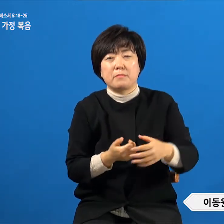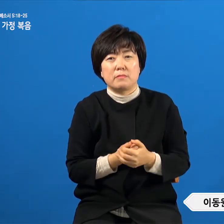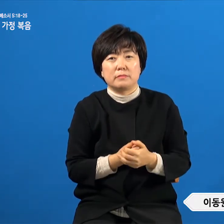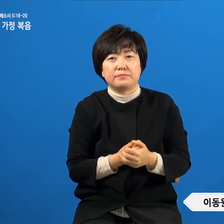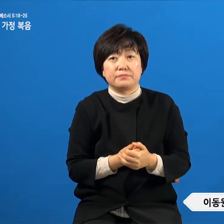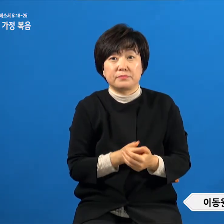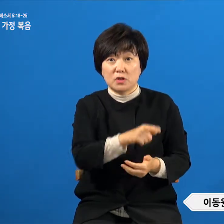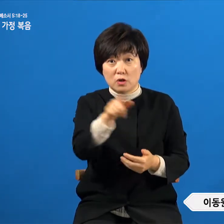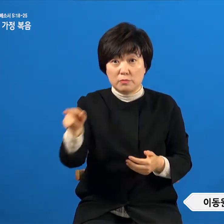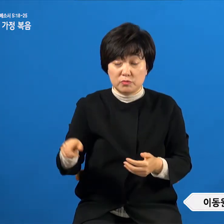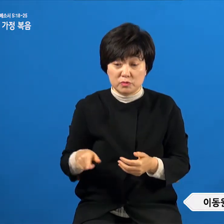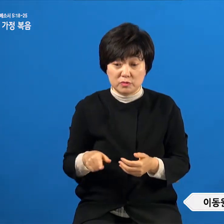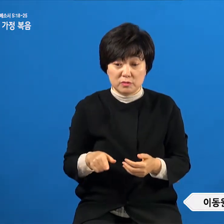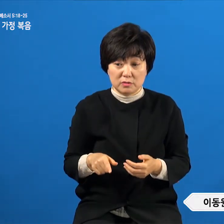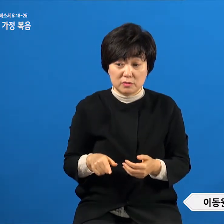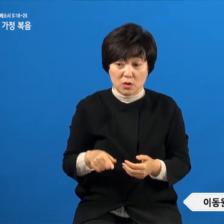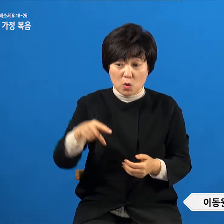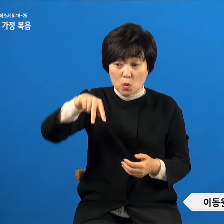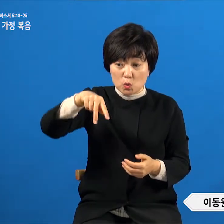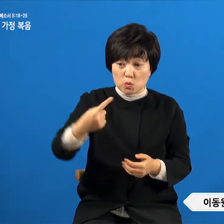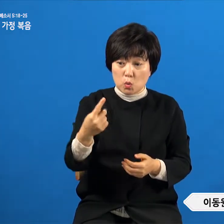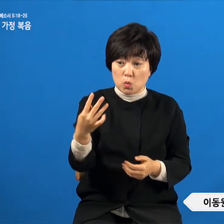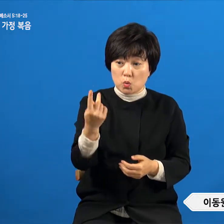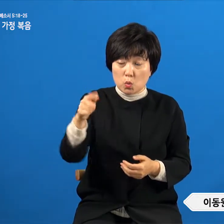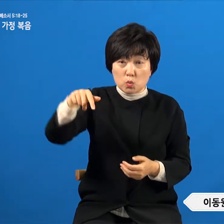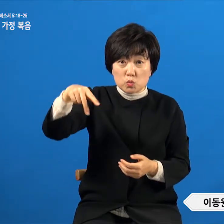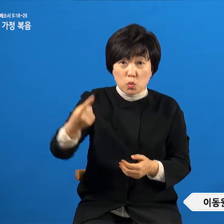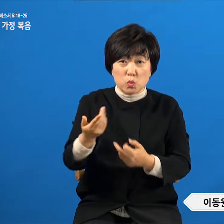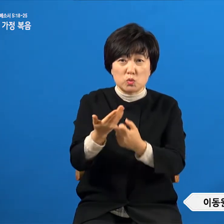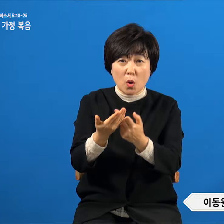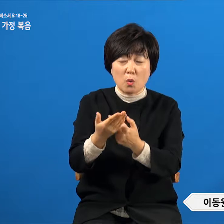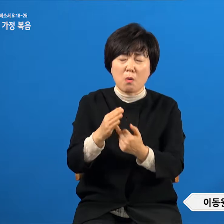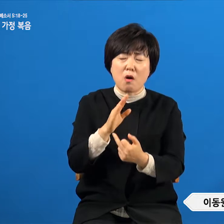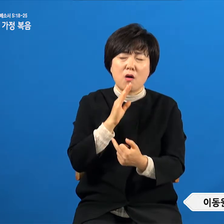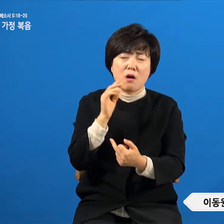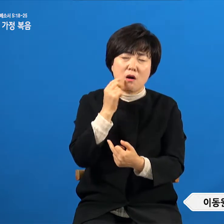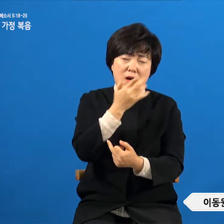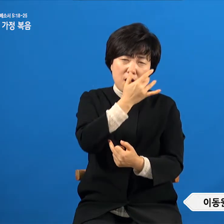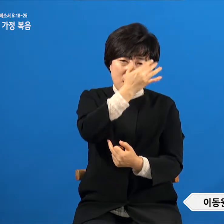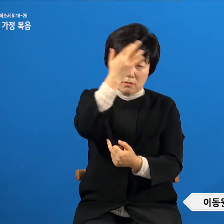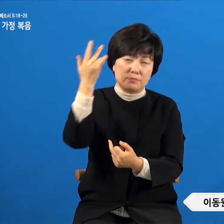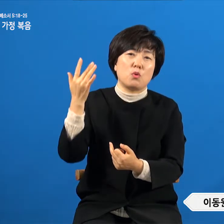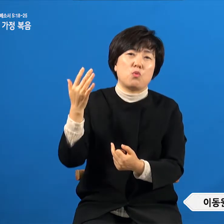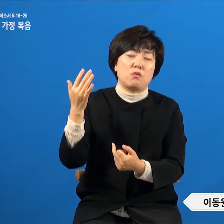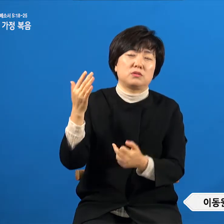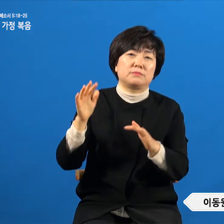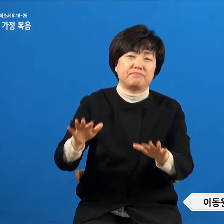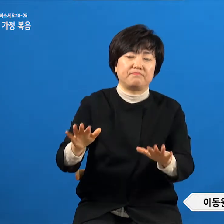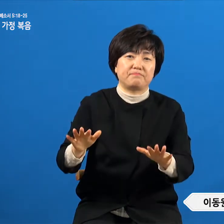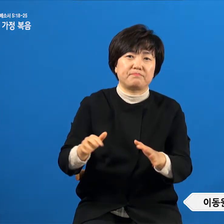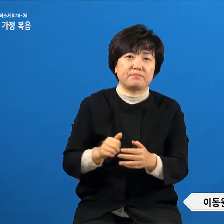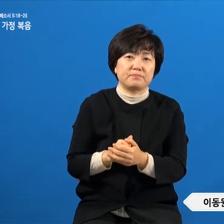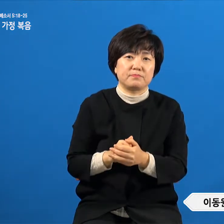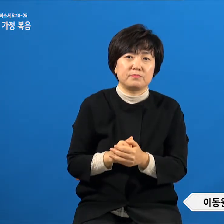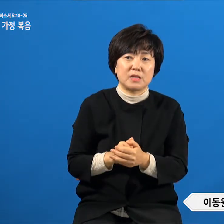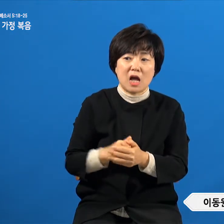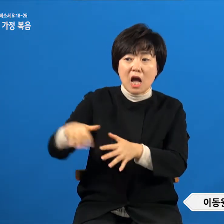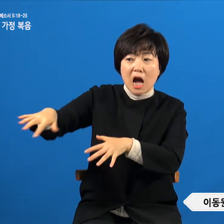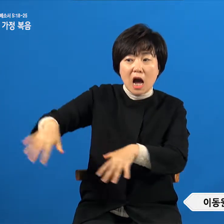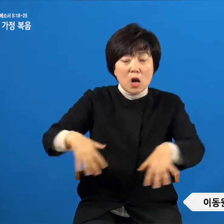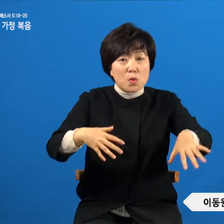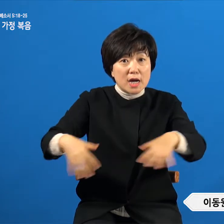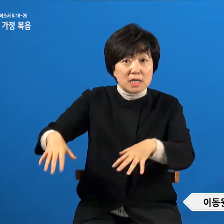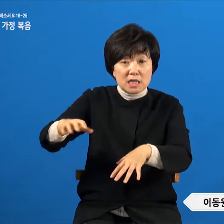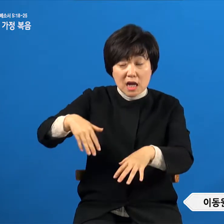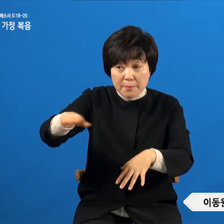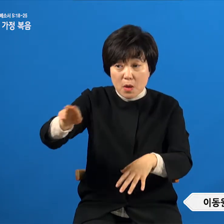있습니다. 여러분, 이 소록도 얼마나 아름다워진 줄 아세요? 지금은 너무너무 아름다운 섬이에요. 마치 저 하와이에